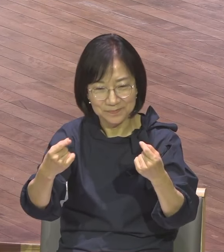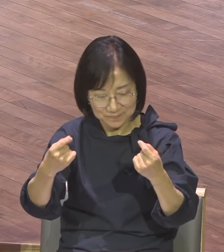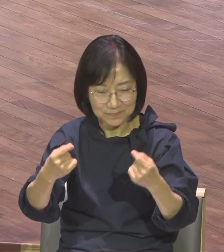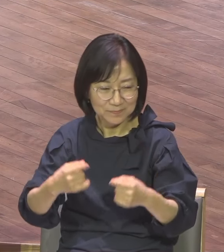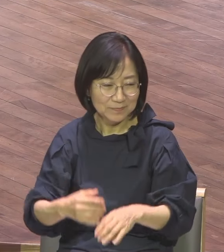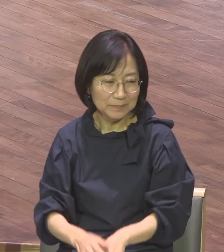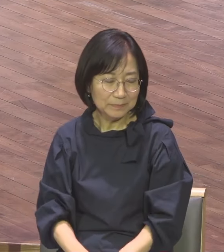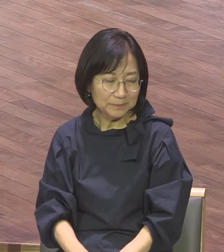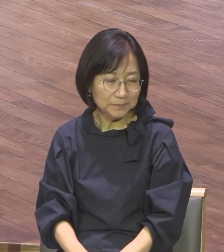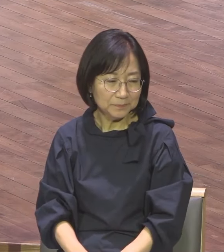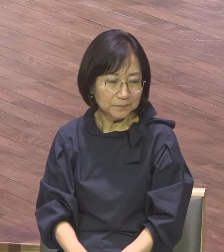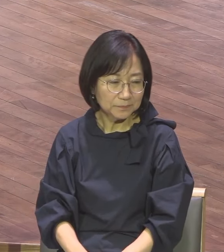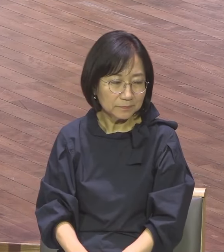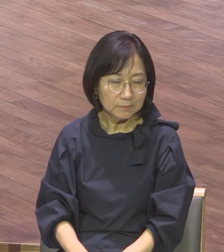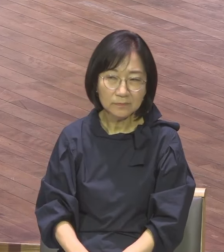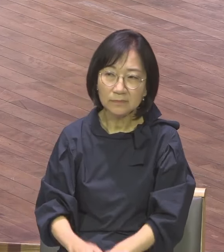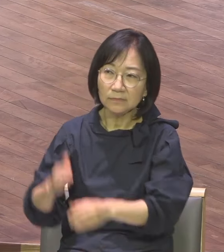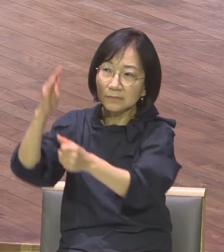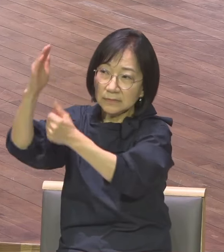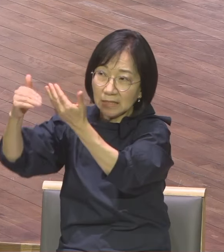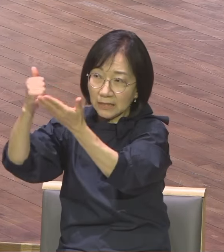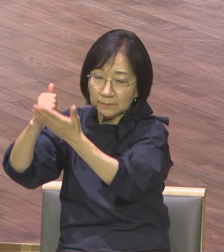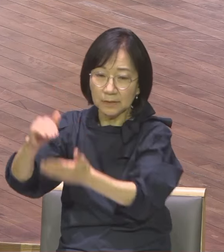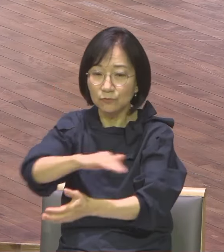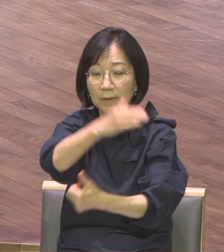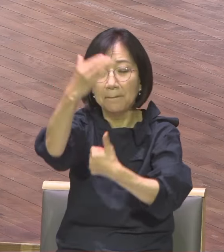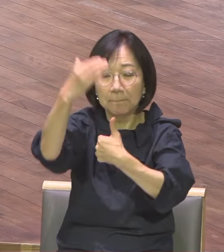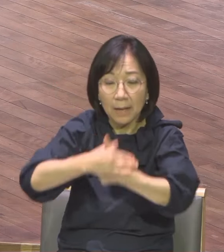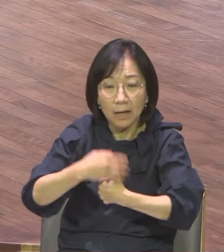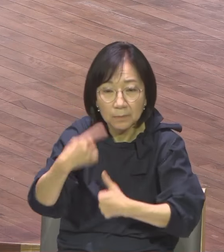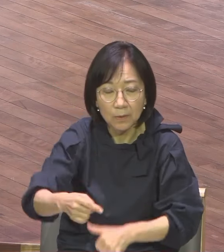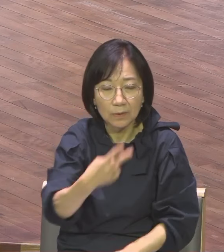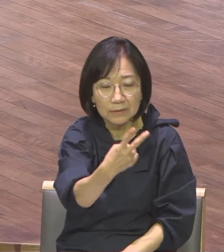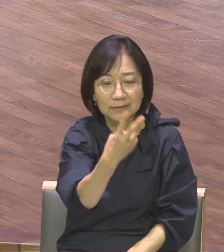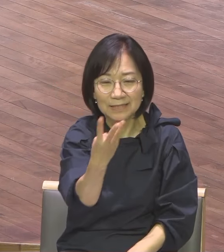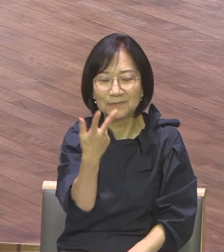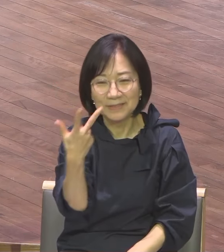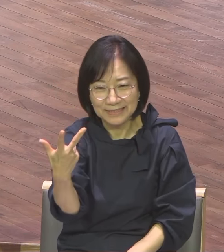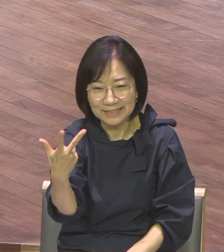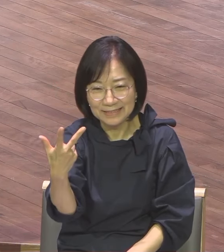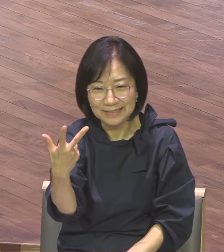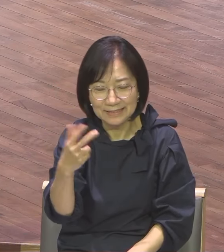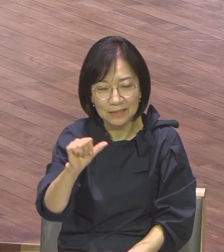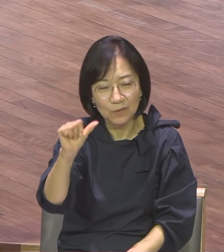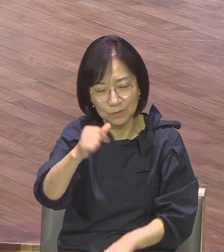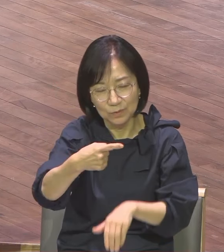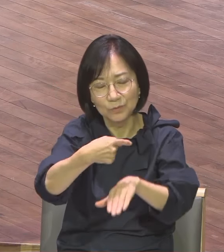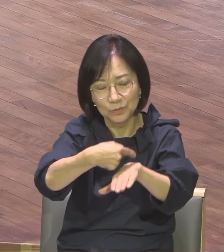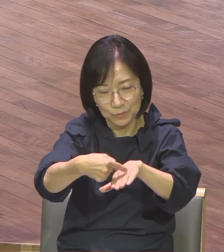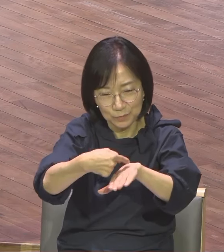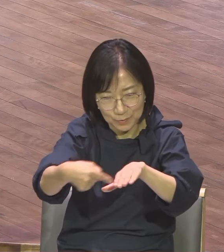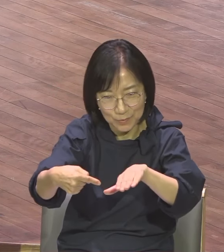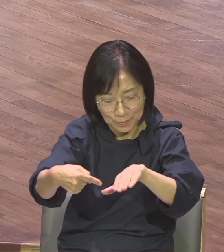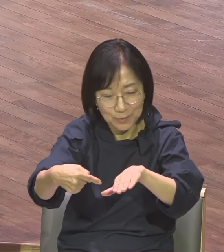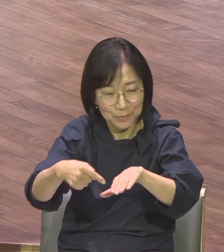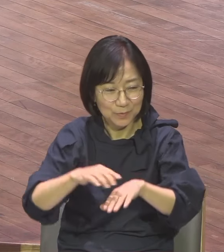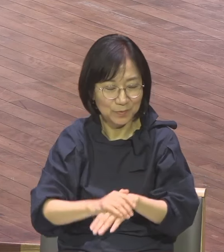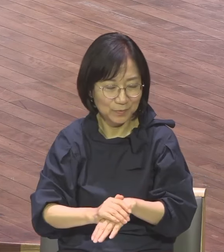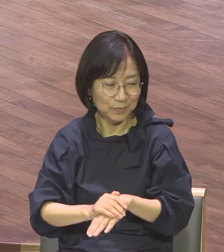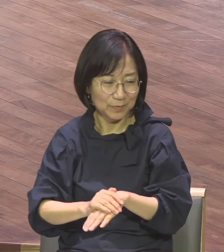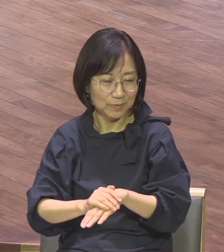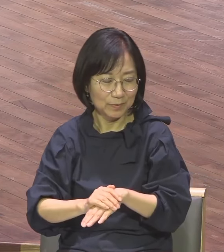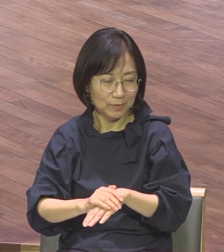시대적 미션이 이산철하라 오천족 복음화 스타트만 25. 어느 한 사람의 개인기로 된 게